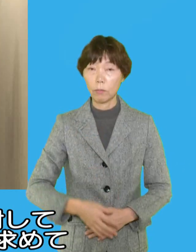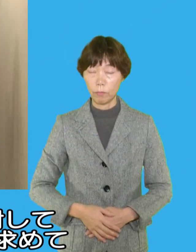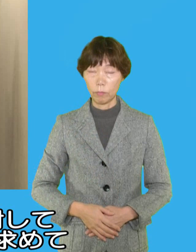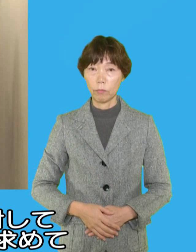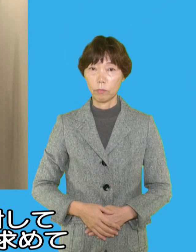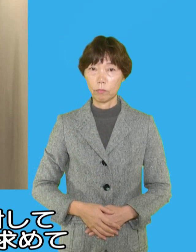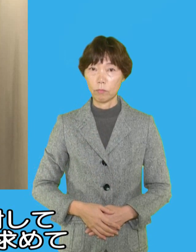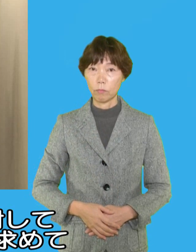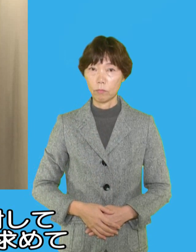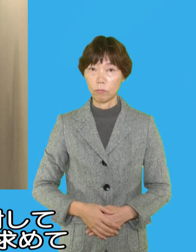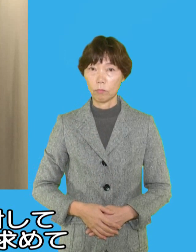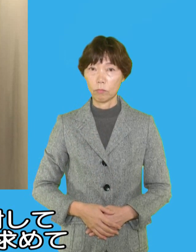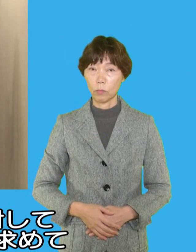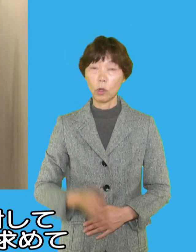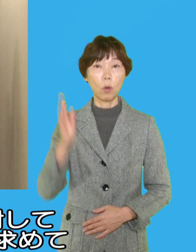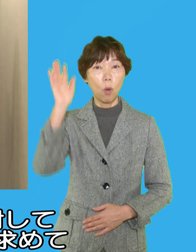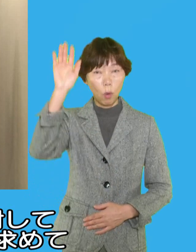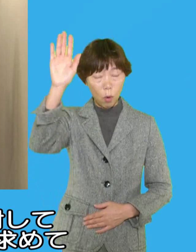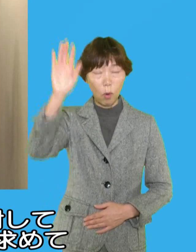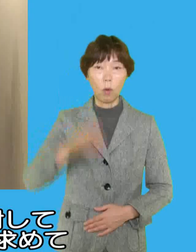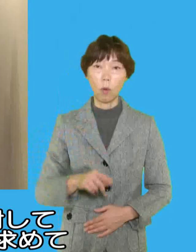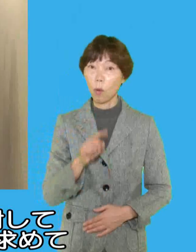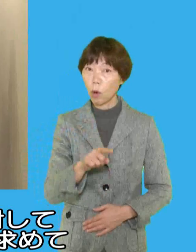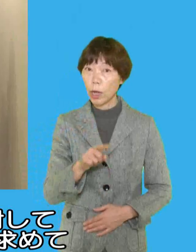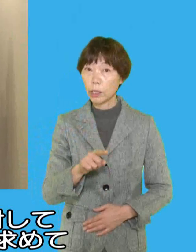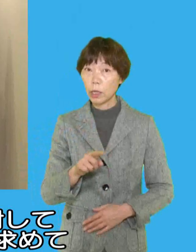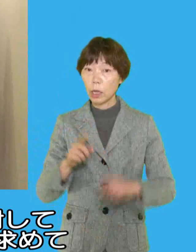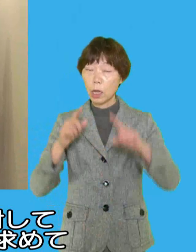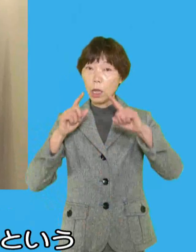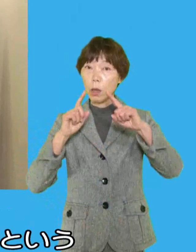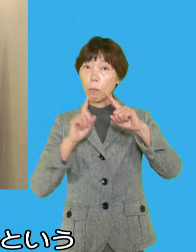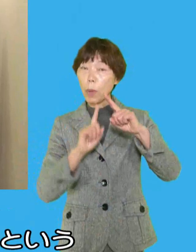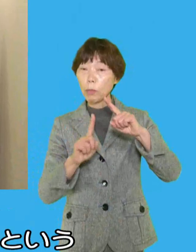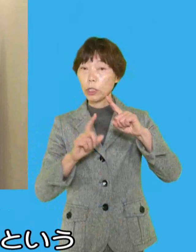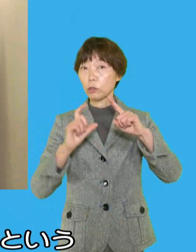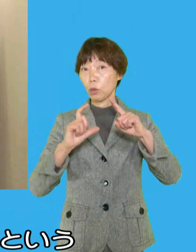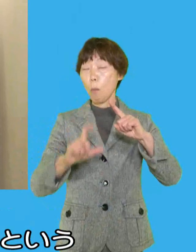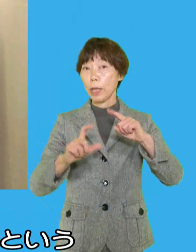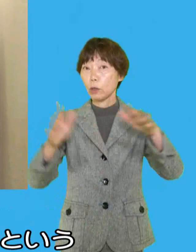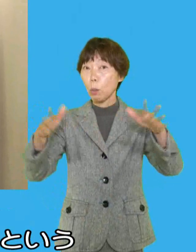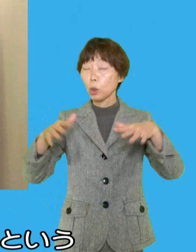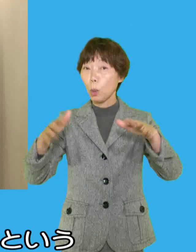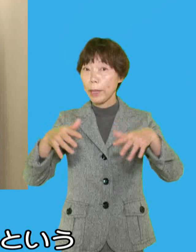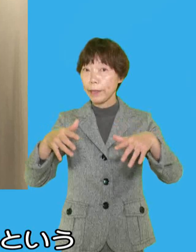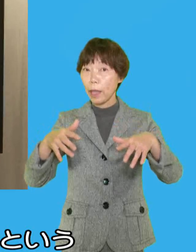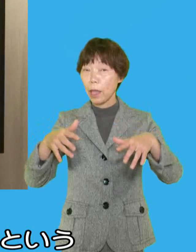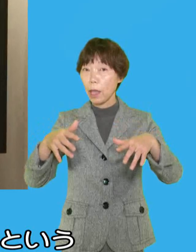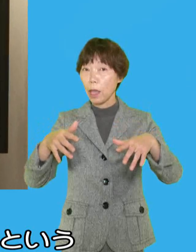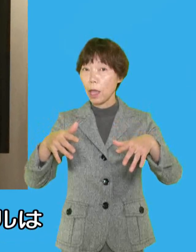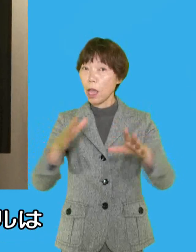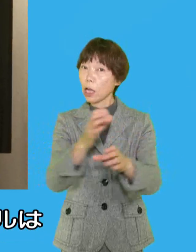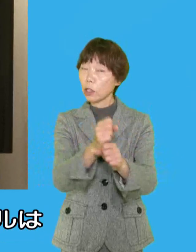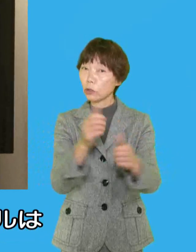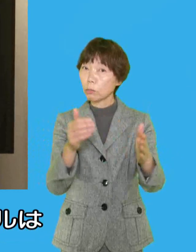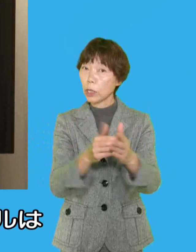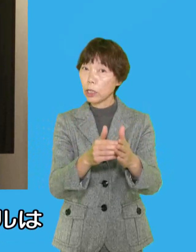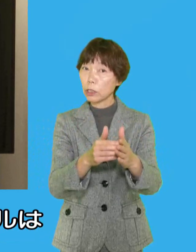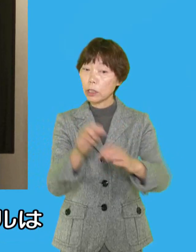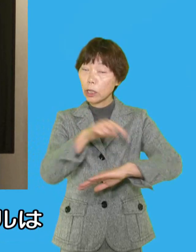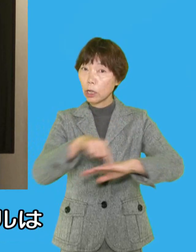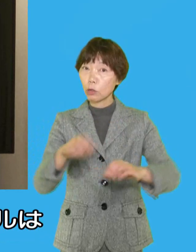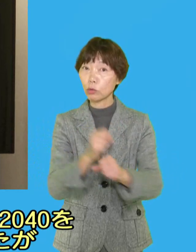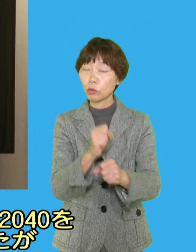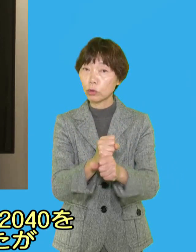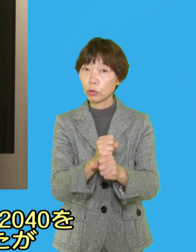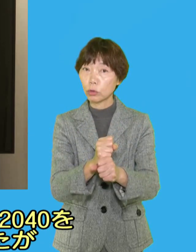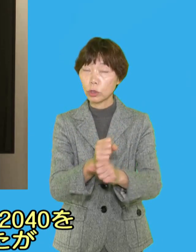その今後これに対してパブリックコメントを求めて意見を吸収していついつまで固めるというそういうスケジュールはどうなっているんでしょう